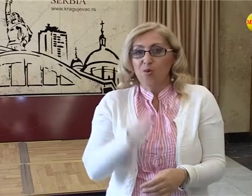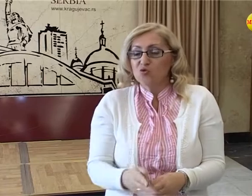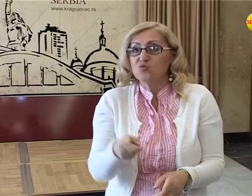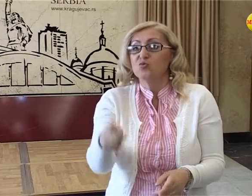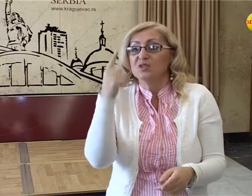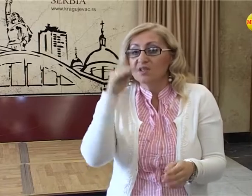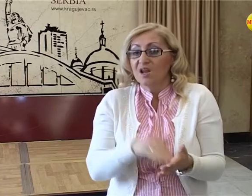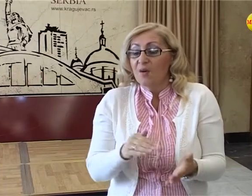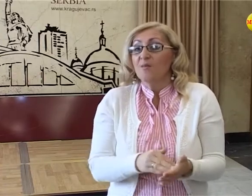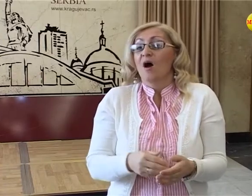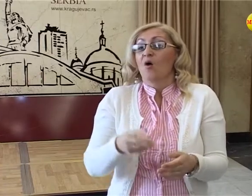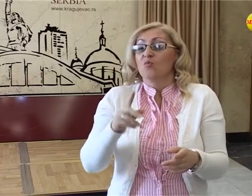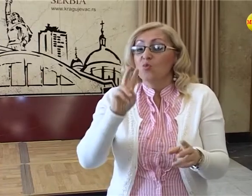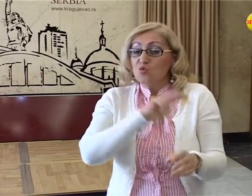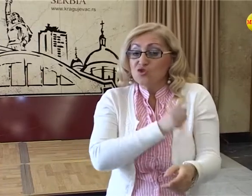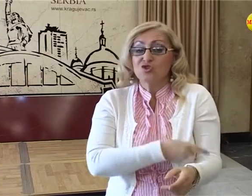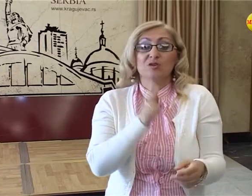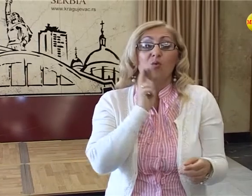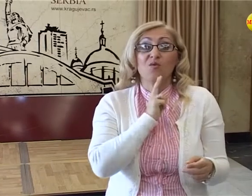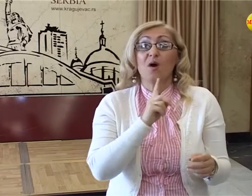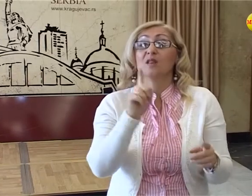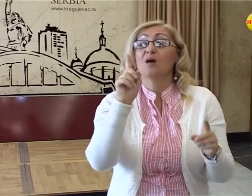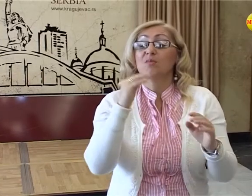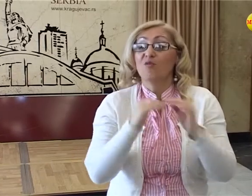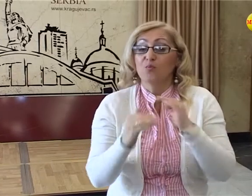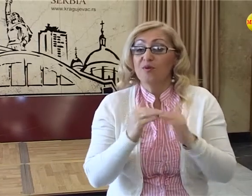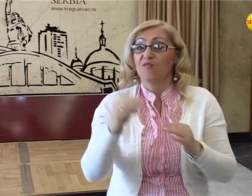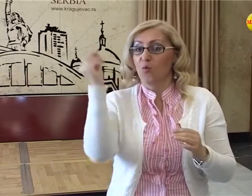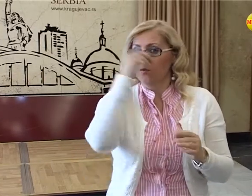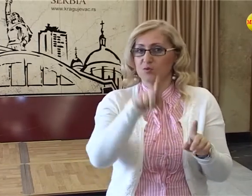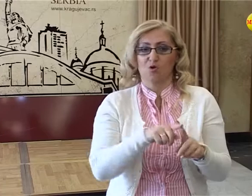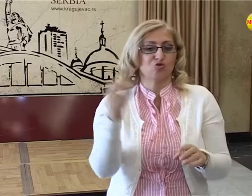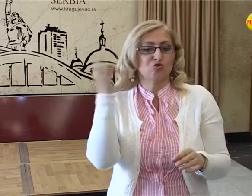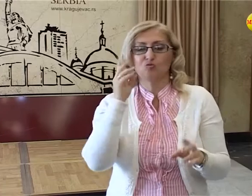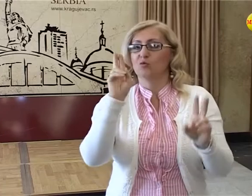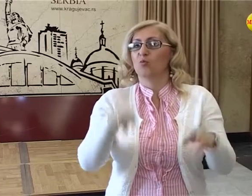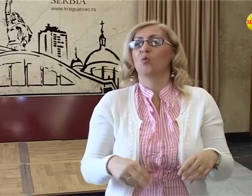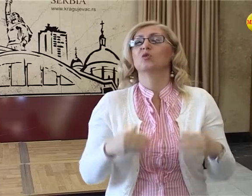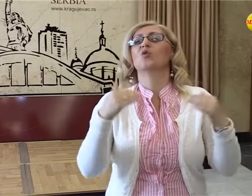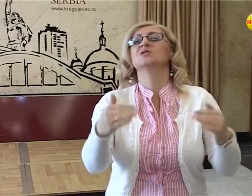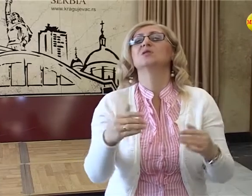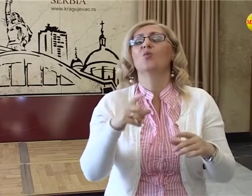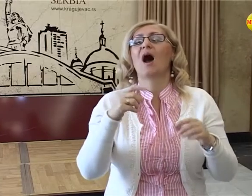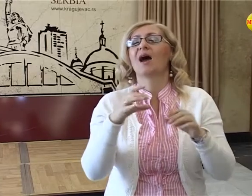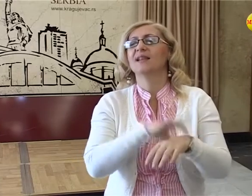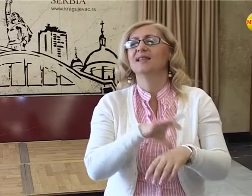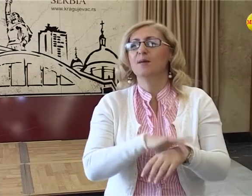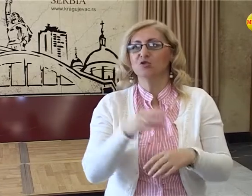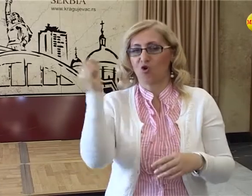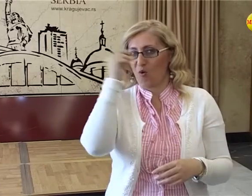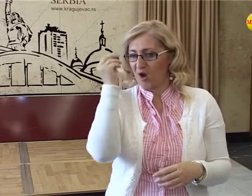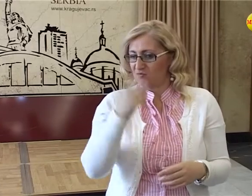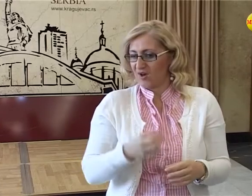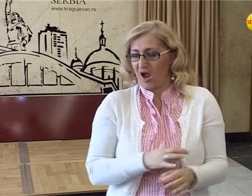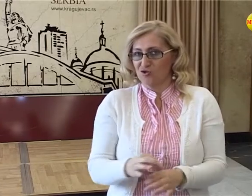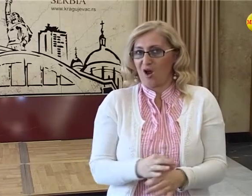ostala dokumenta, znači ona postoje, ali se u praksi ne primenjuju, niti omogućava gluvima ravnopravno